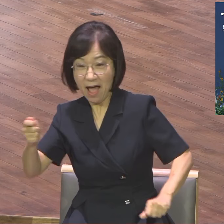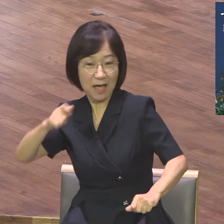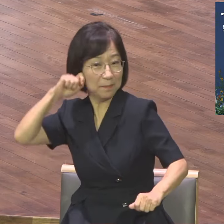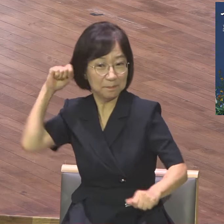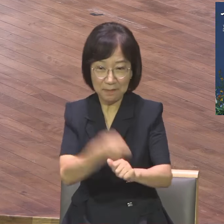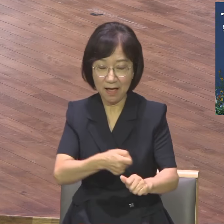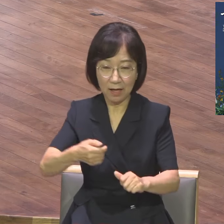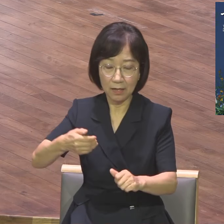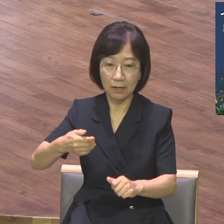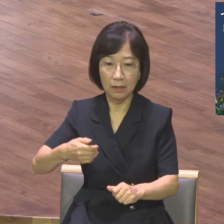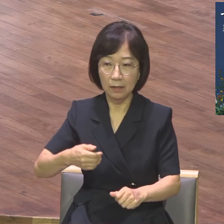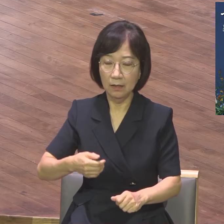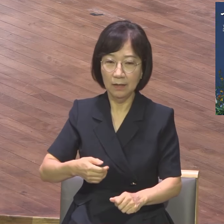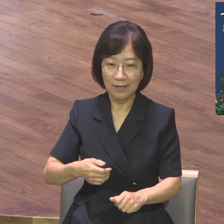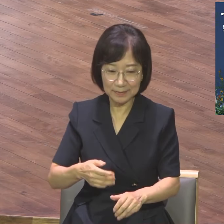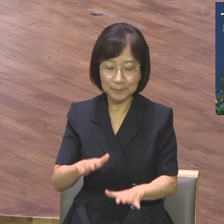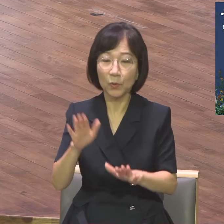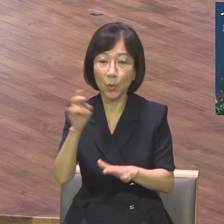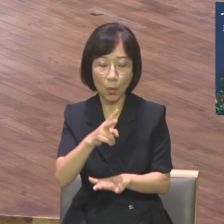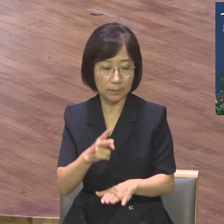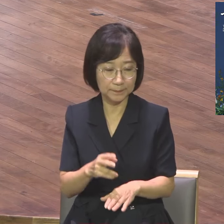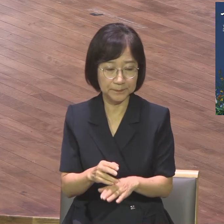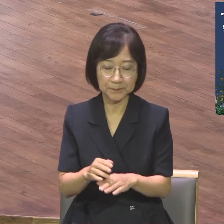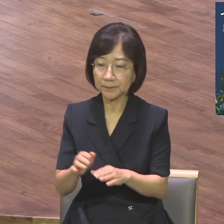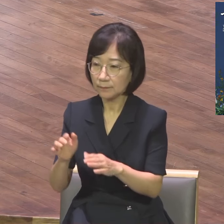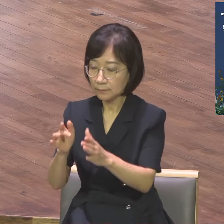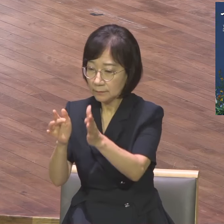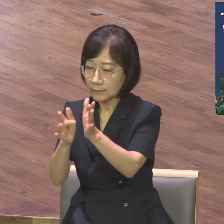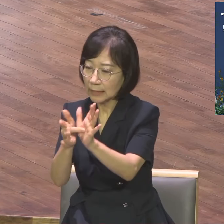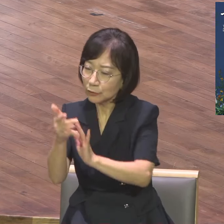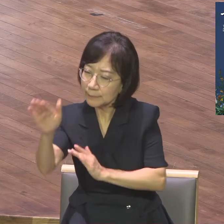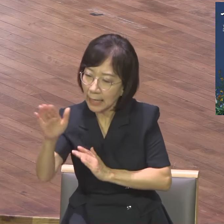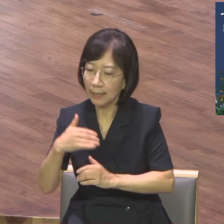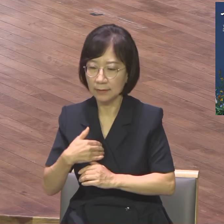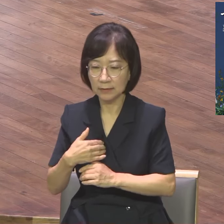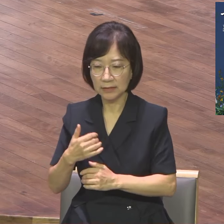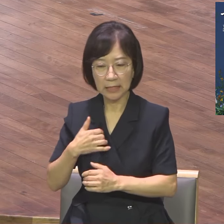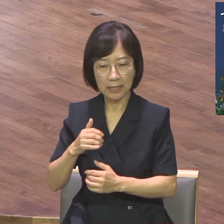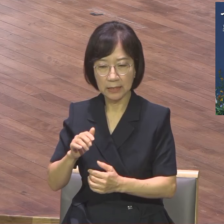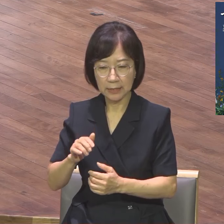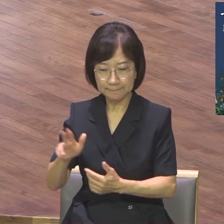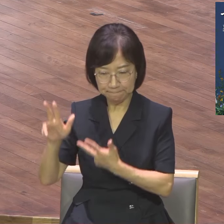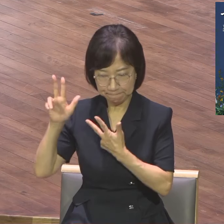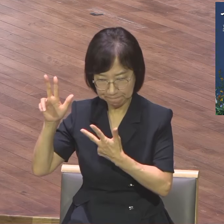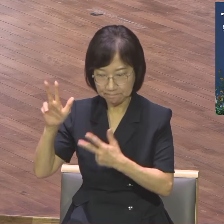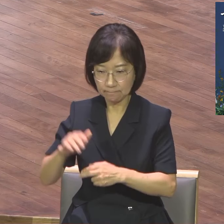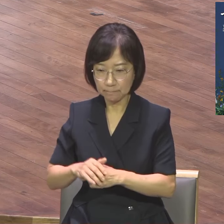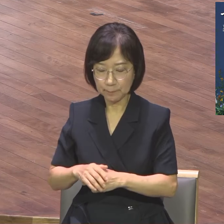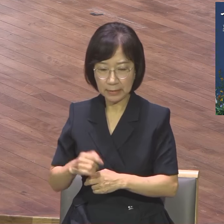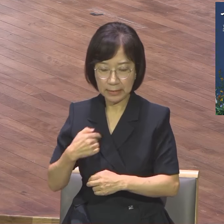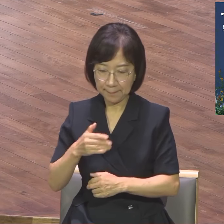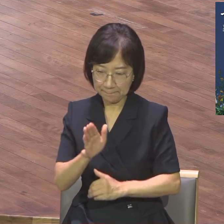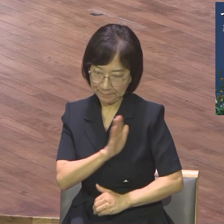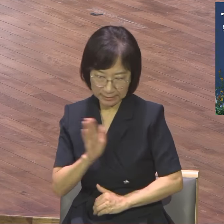보면 죽기까지 예수님을 배신하지 않겠다는 이 고백이 무색하게 예수님을